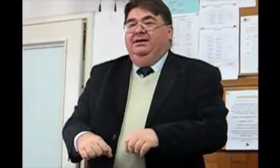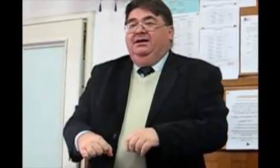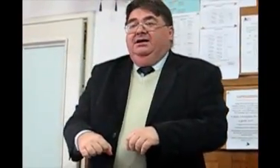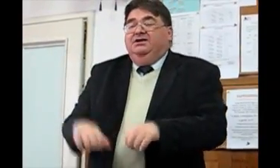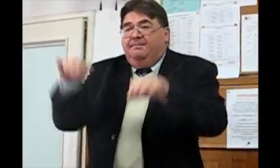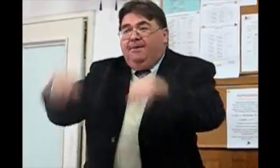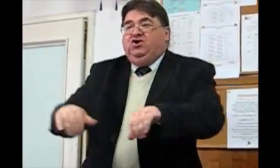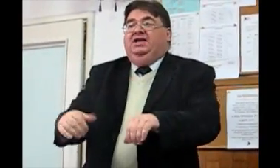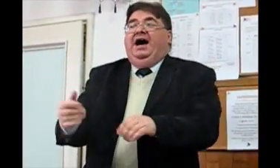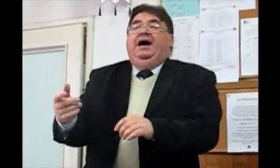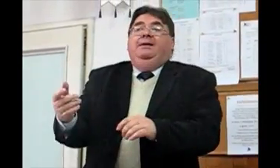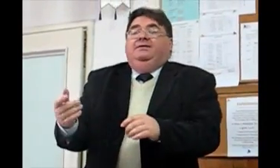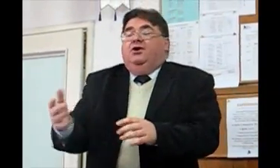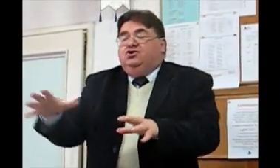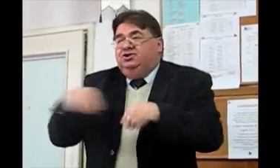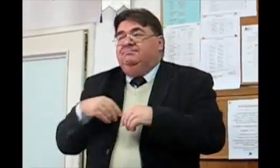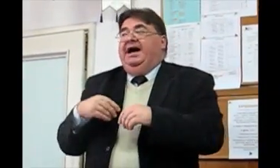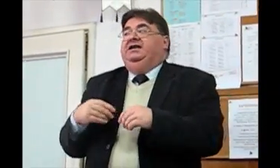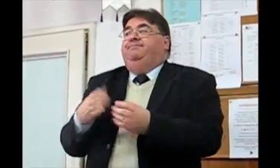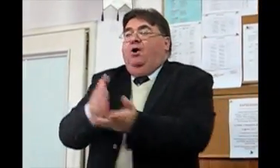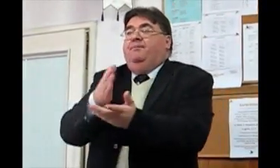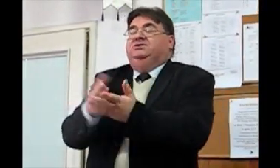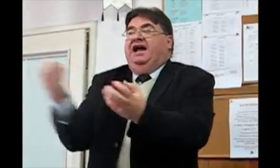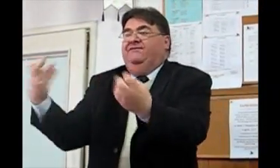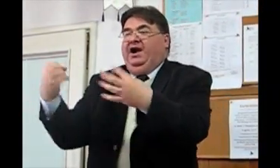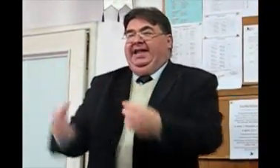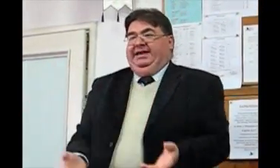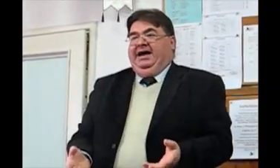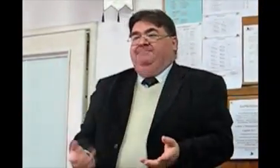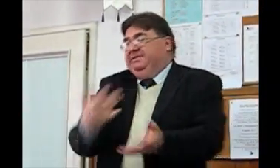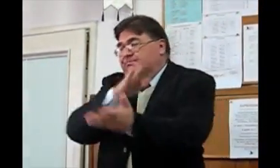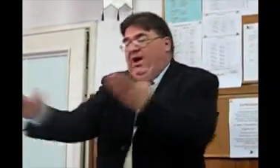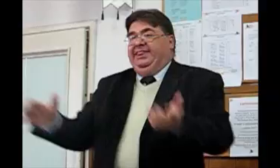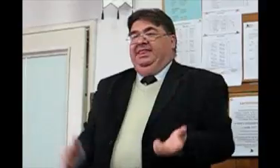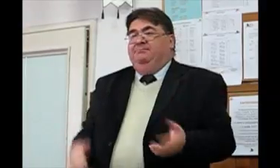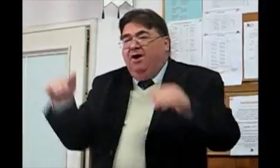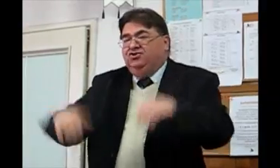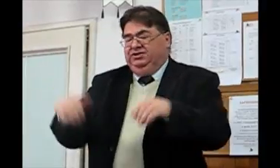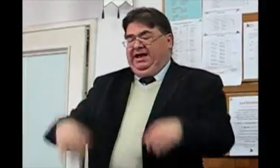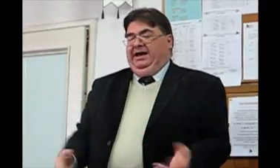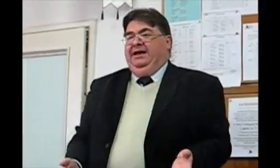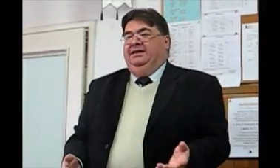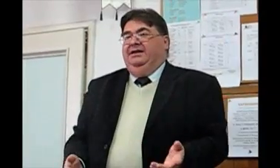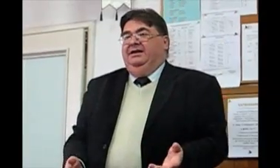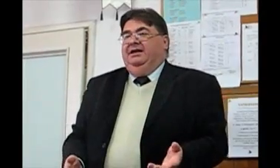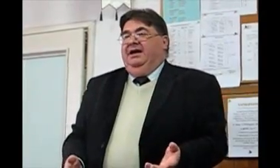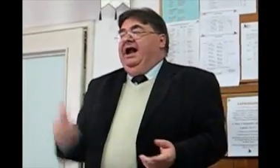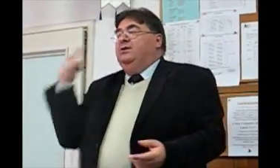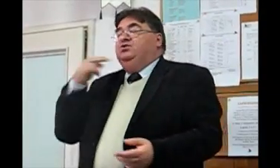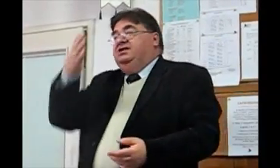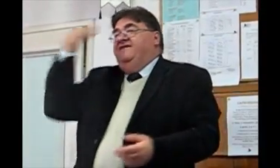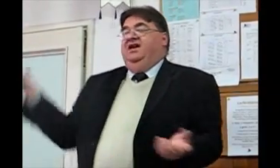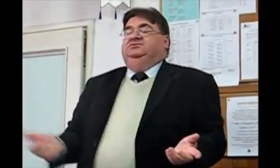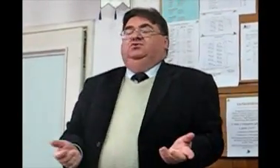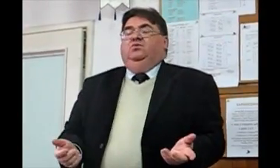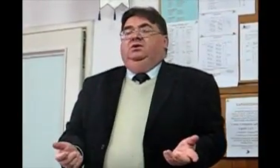że można otrzymać pomoc adwokata. Dokładnie, można. Ale się nie wierzą.